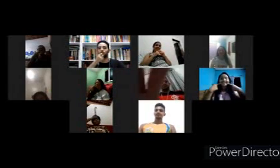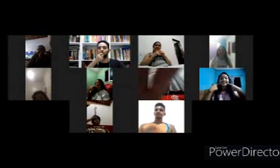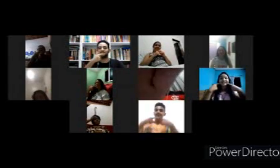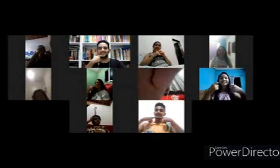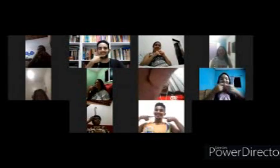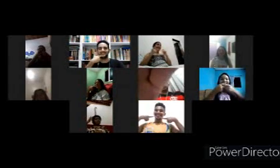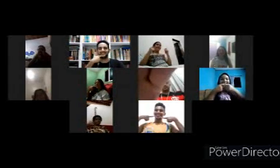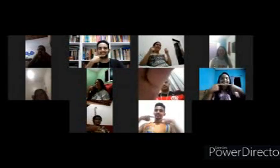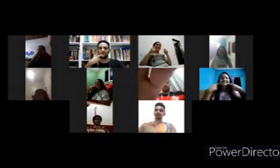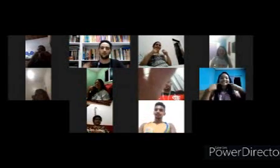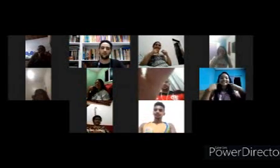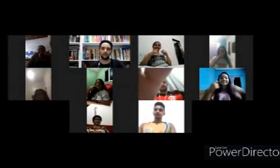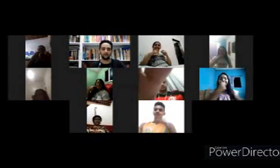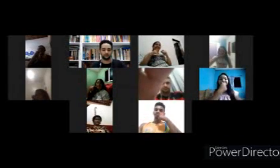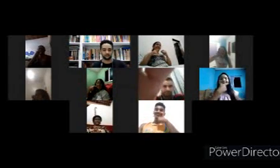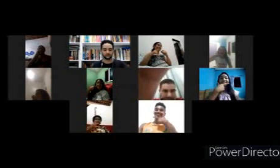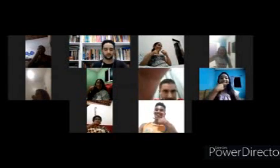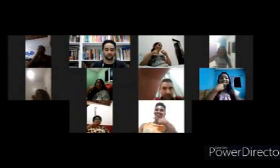Ou com uma mão.